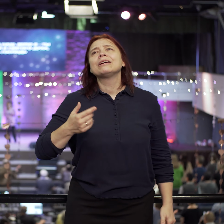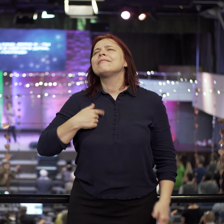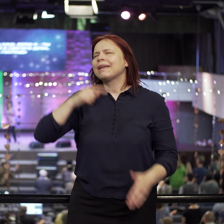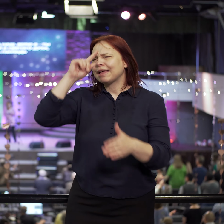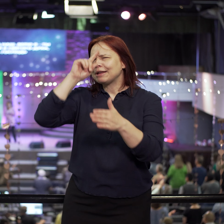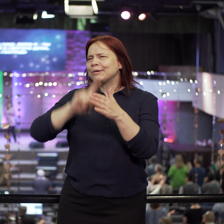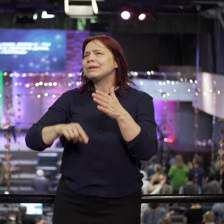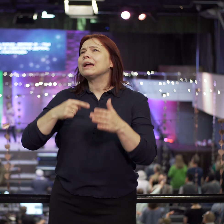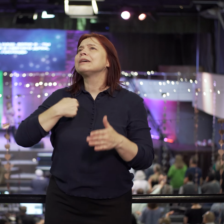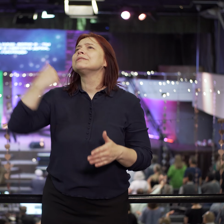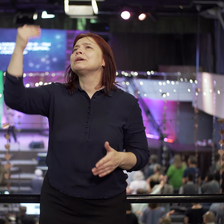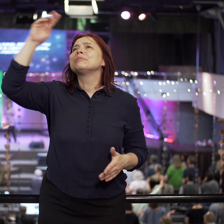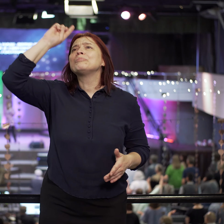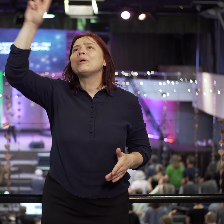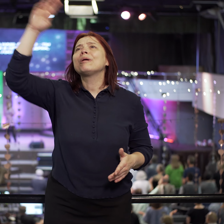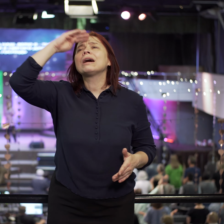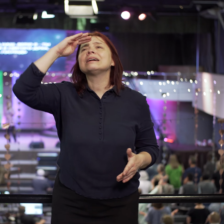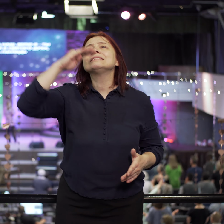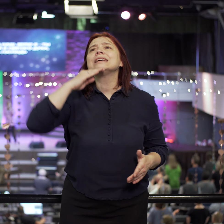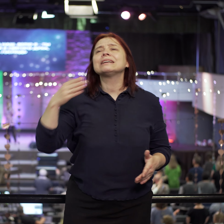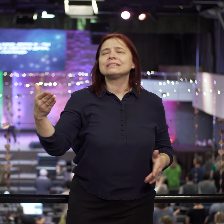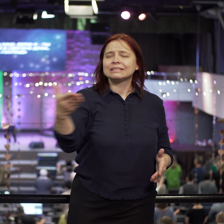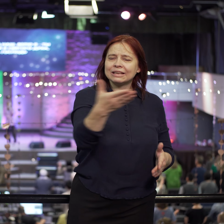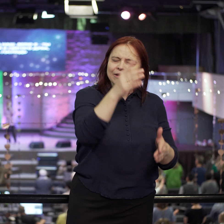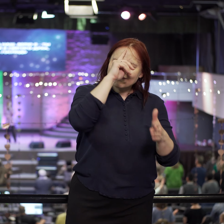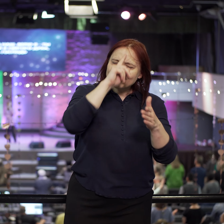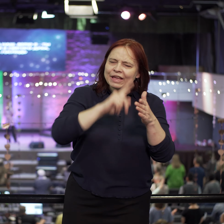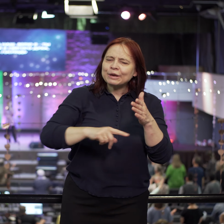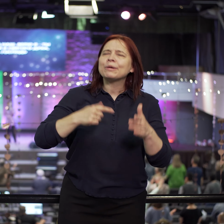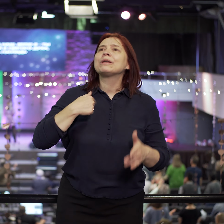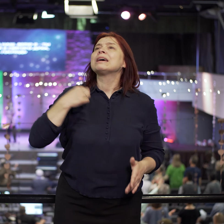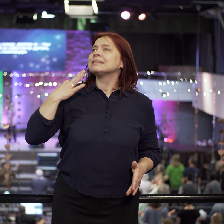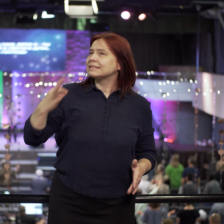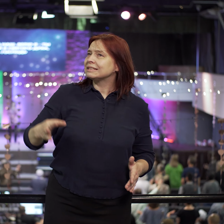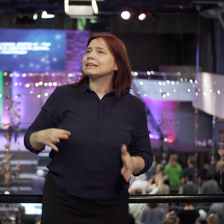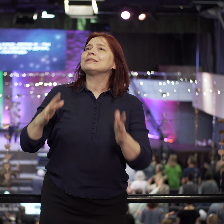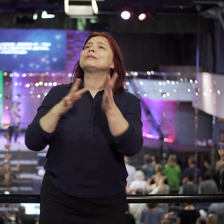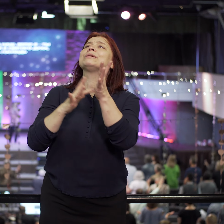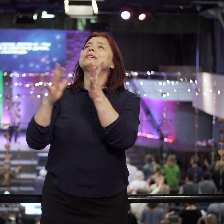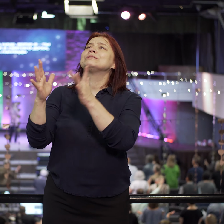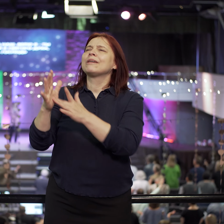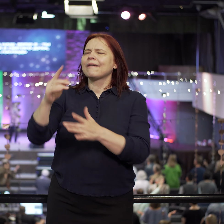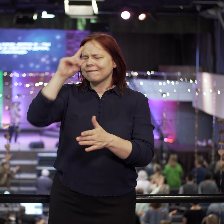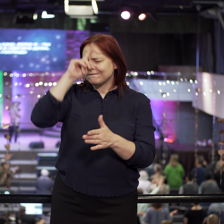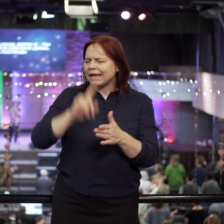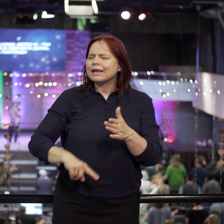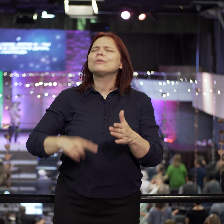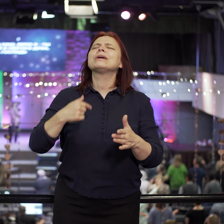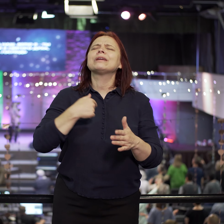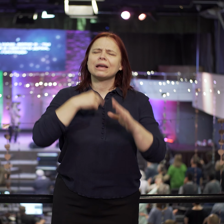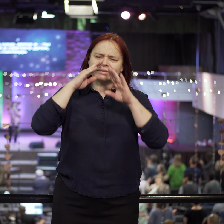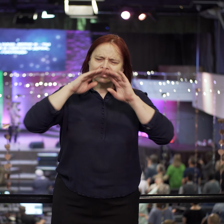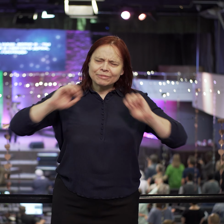Ты Бог, Отец наш, верю я, Ты Сын Христос, верю я в